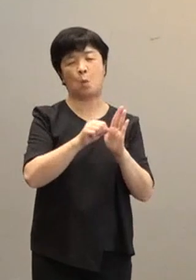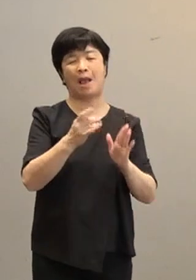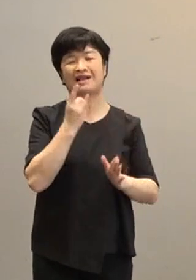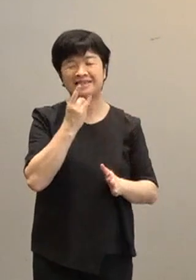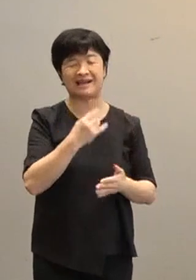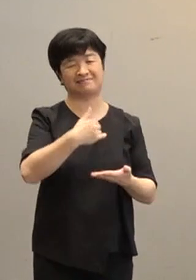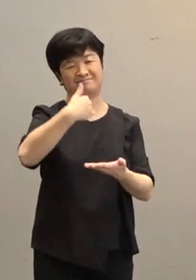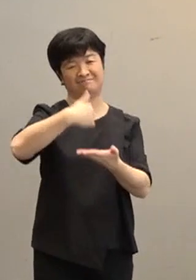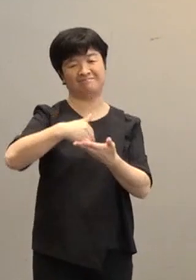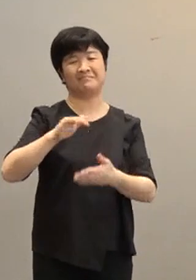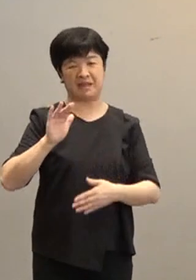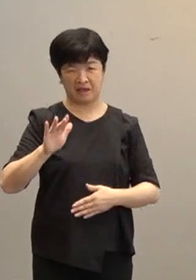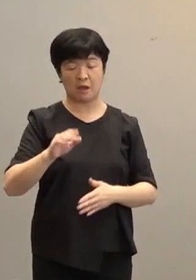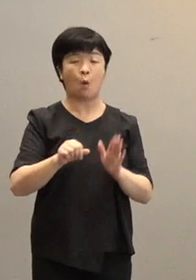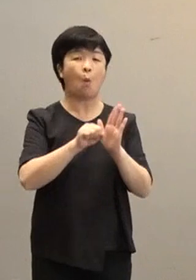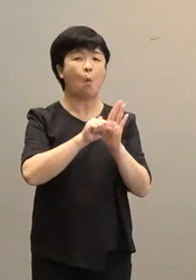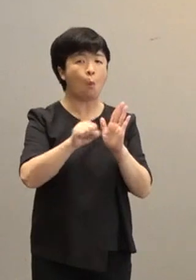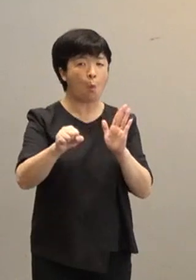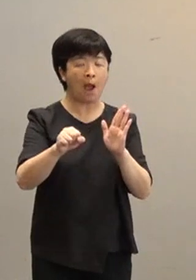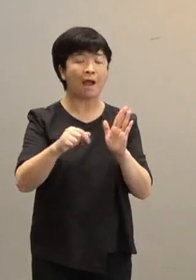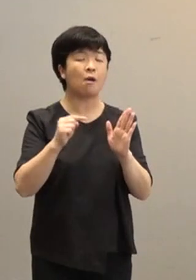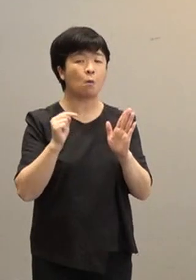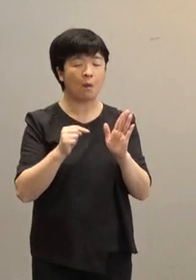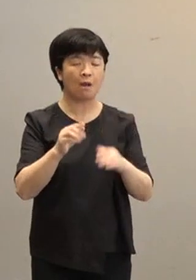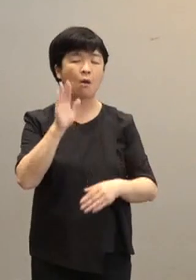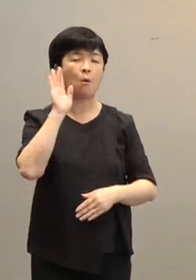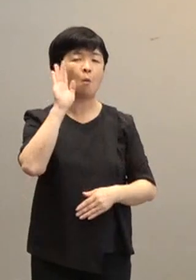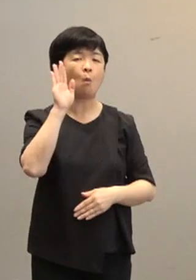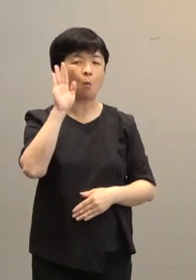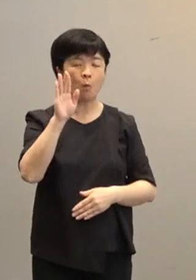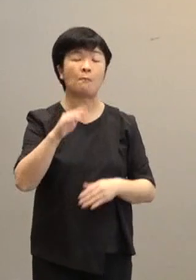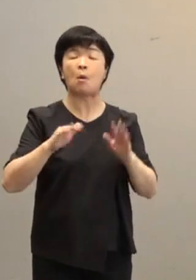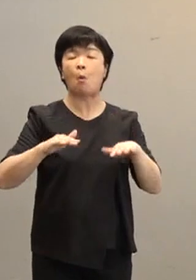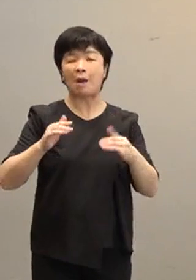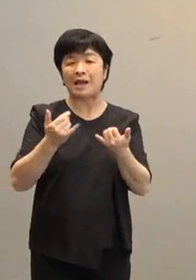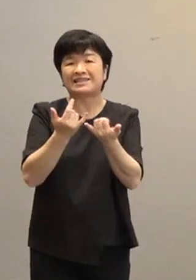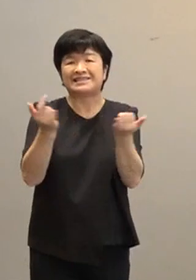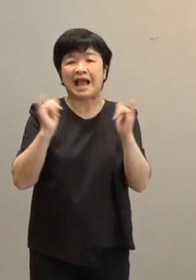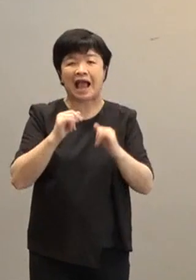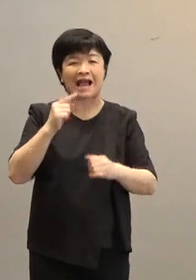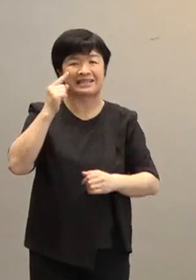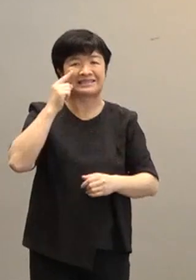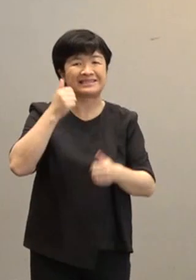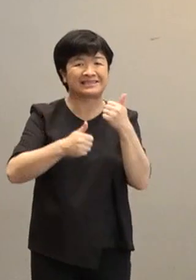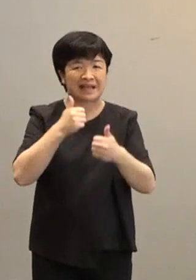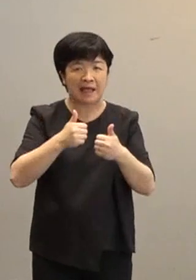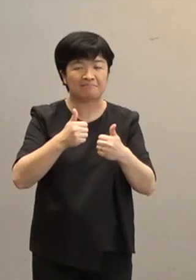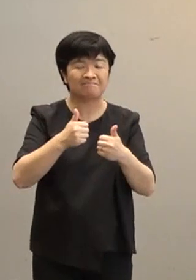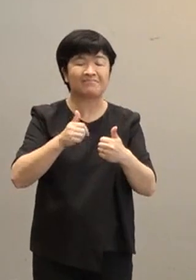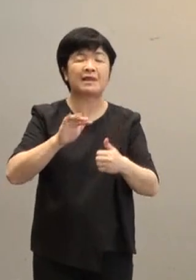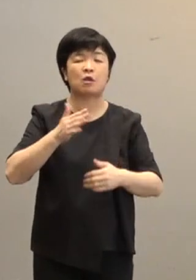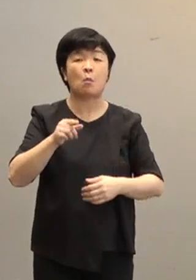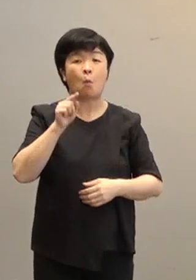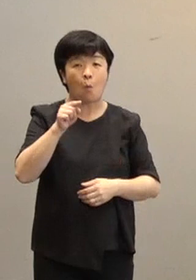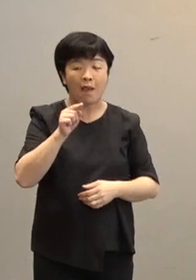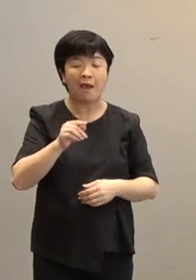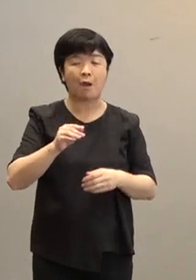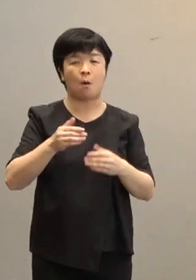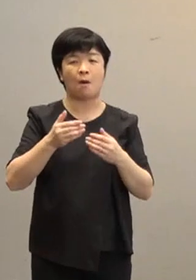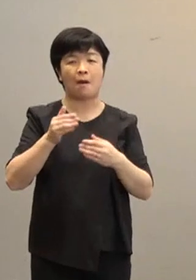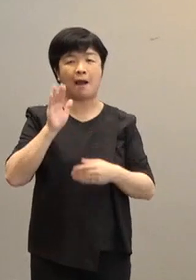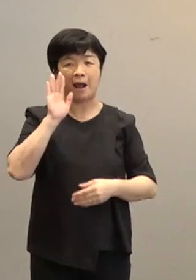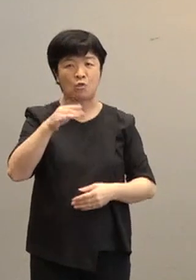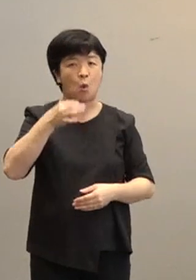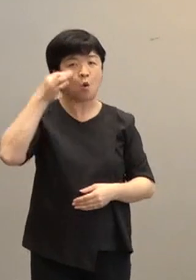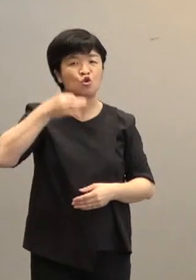。その評価といったものをですね、今後社会実験というところもあるので評価をしていく必要があると思われます。どのようにそ